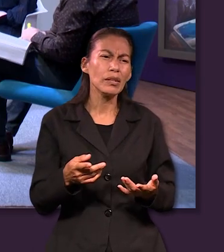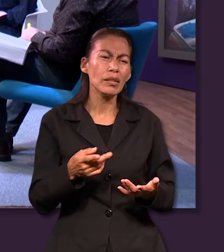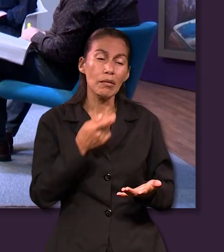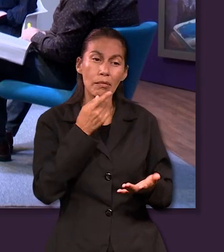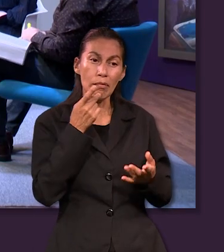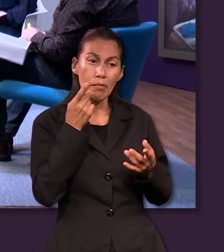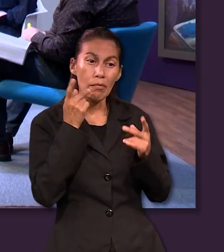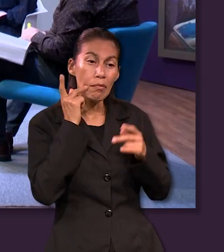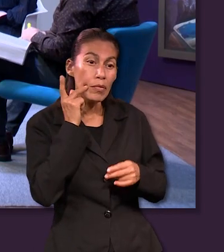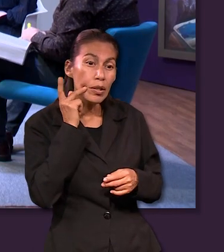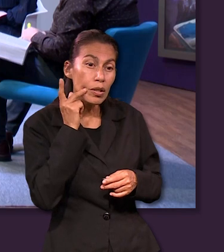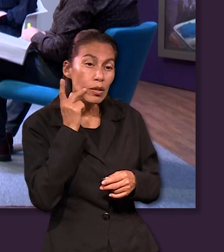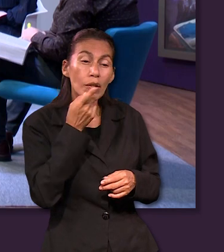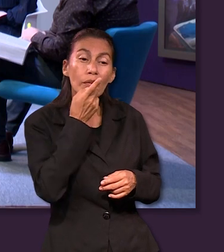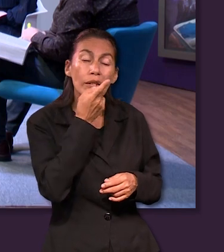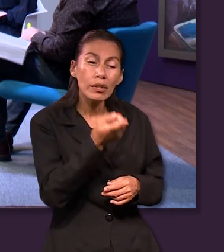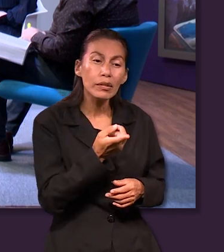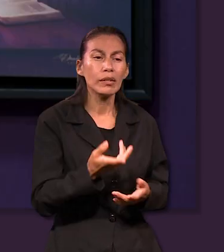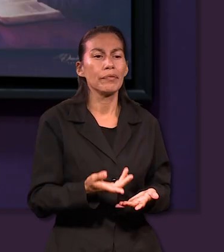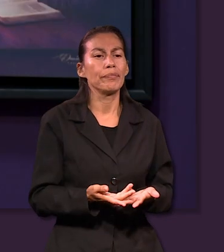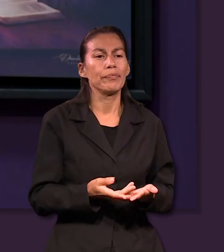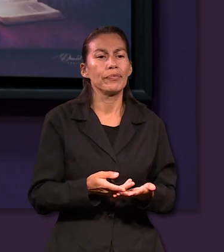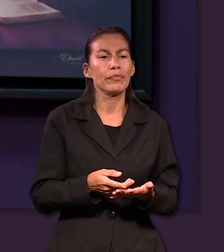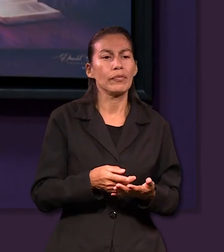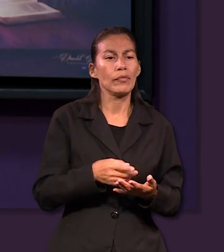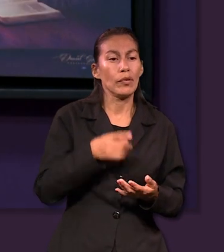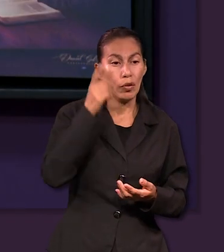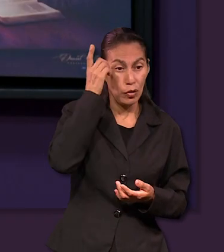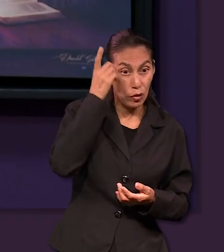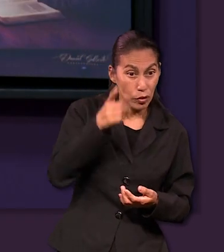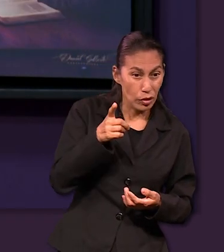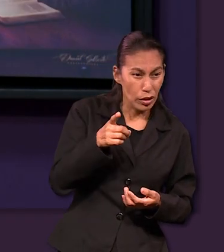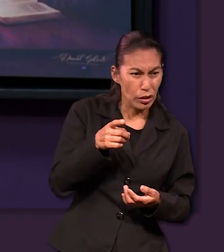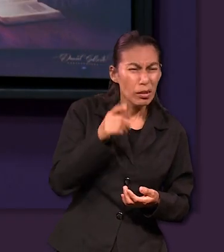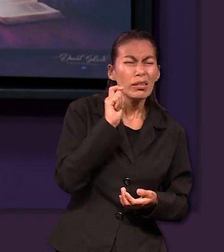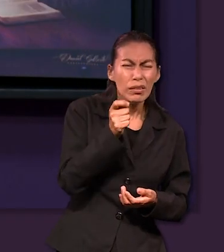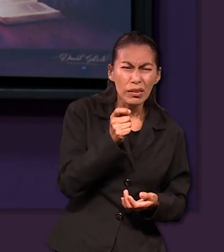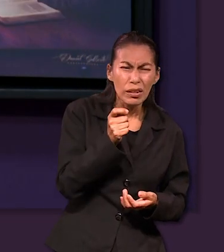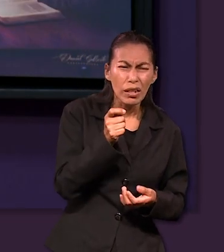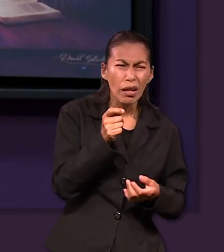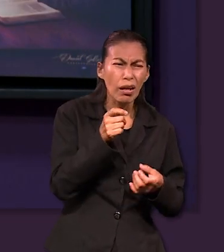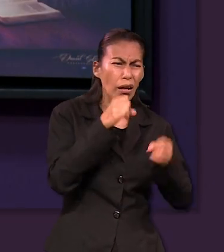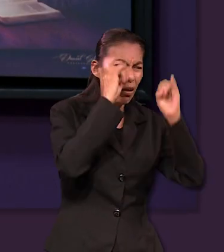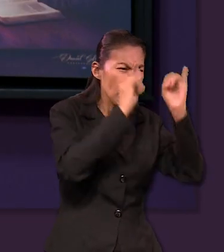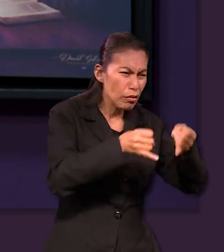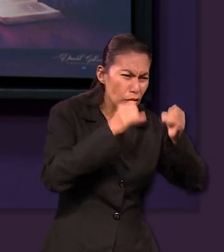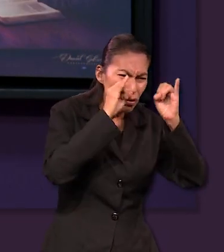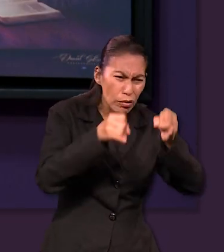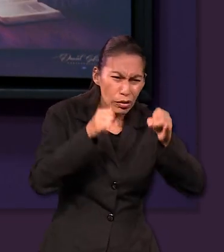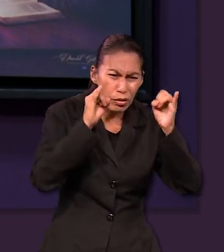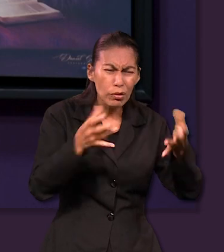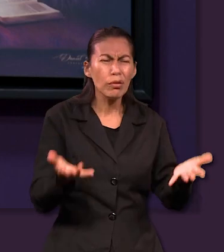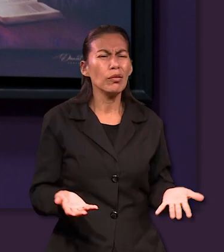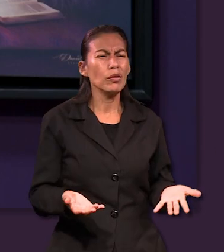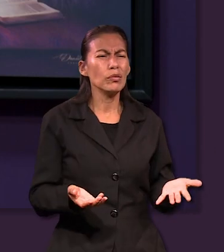de los dioses que mencionaba Pedro no necesariamente tiene que ser dioses de esculturas o